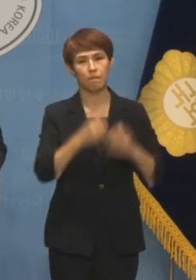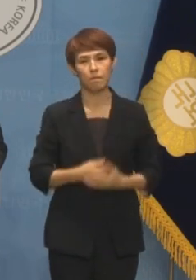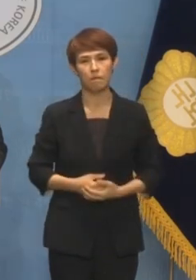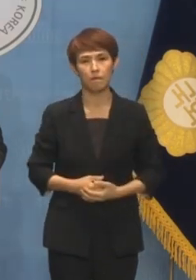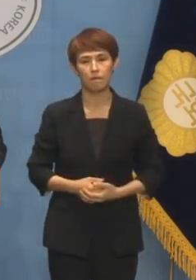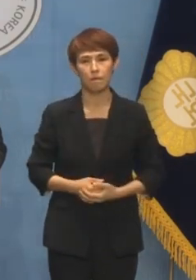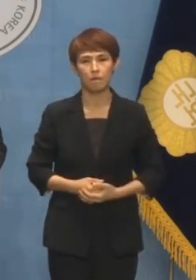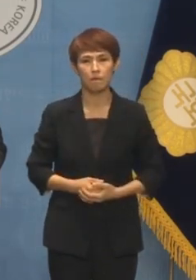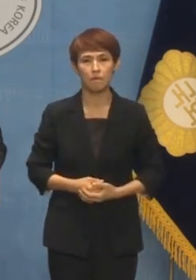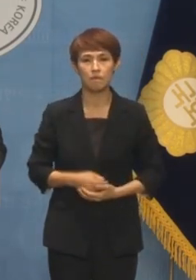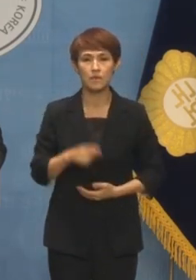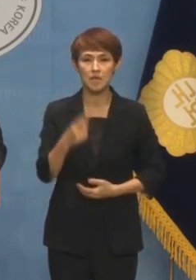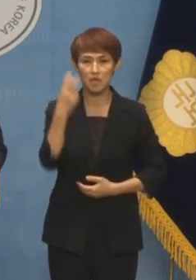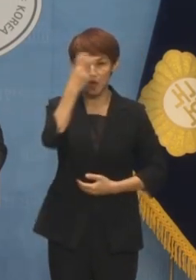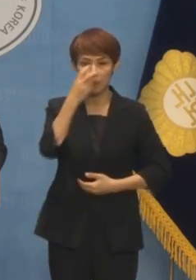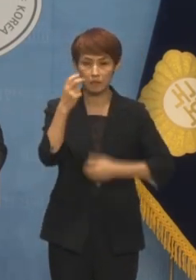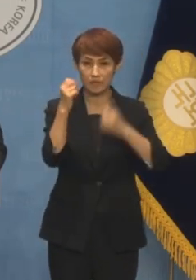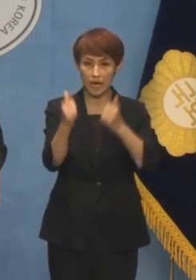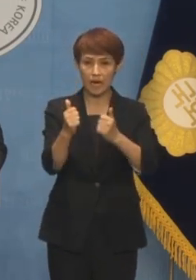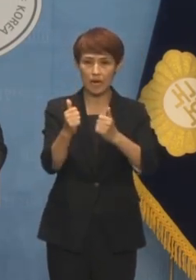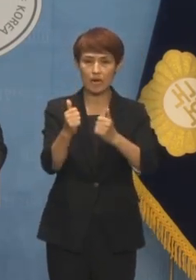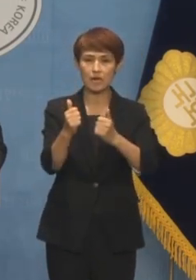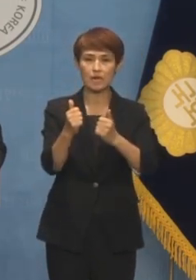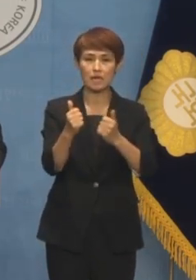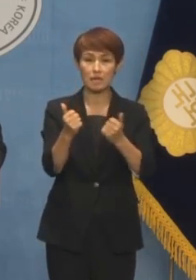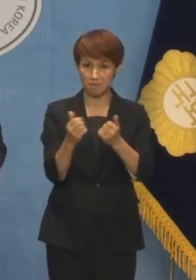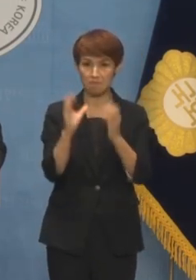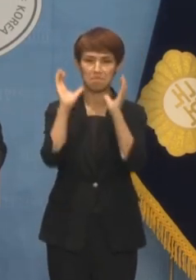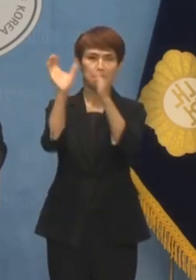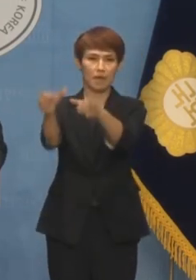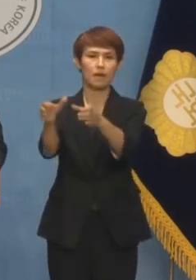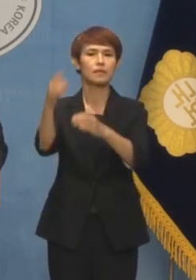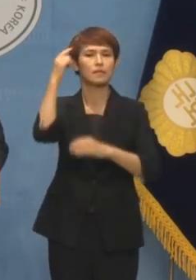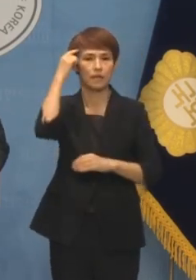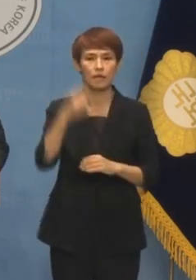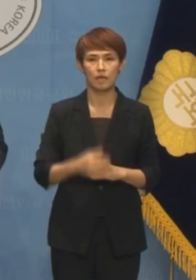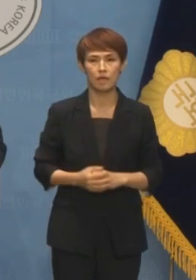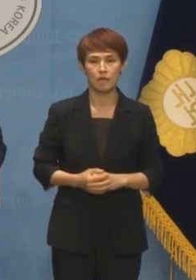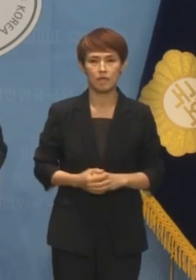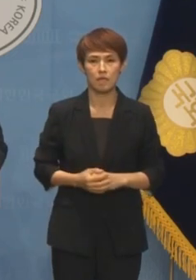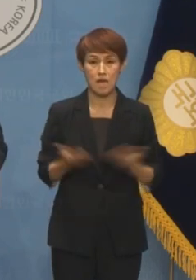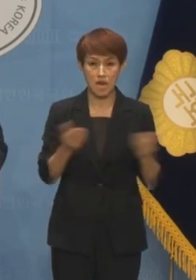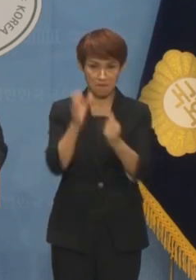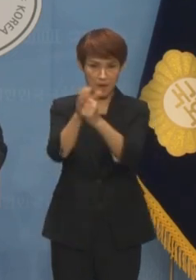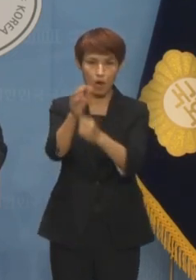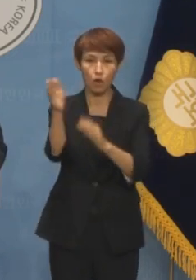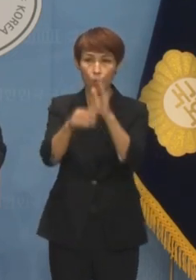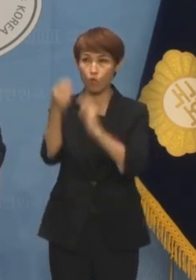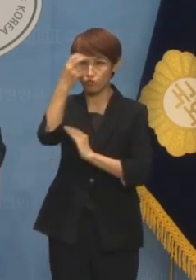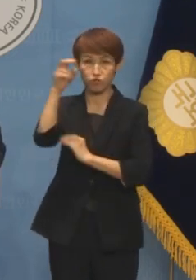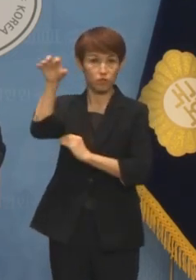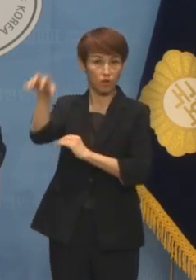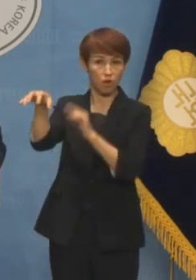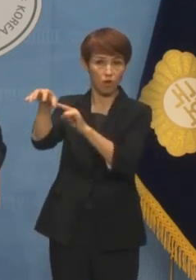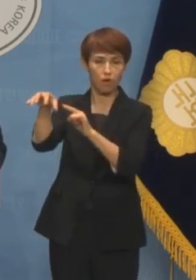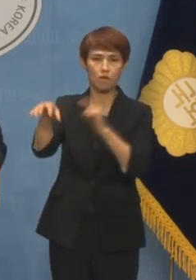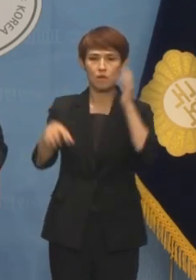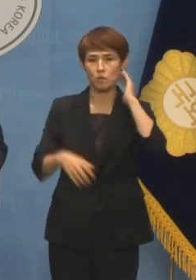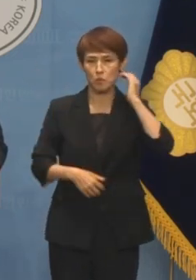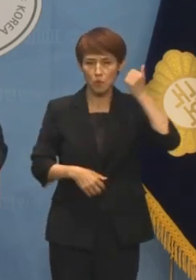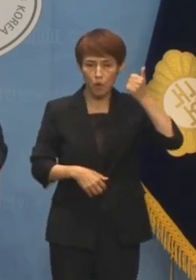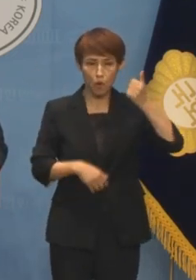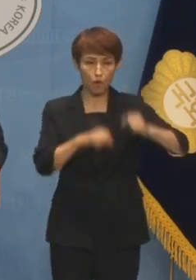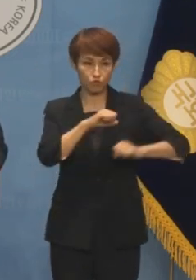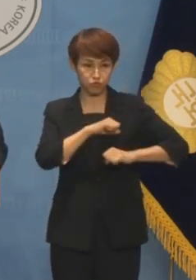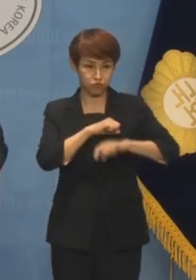검찰로 사건을 넘기려는 것이 아닙니까? 수사를 진행하고 있는 공수처에는 대통령과 군